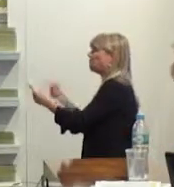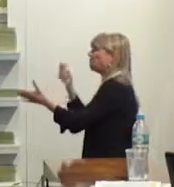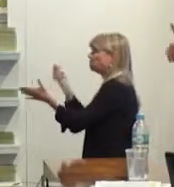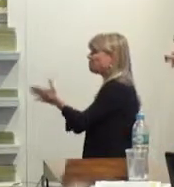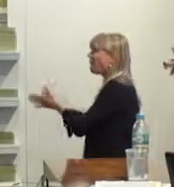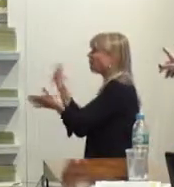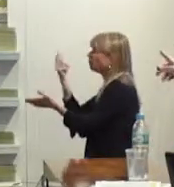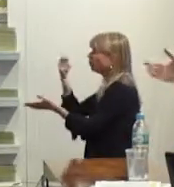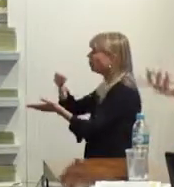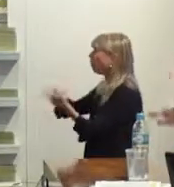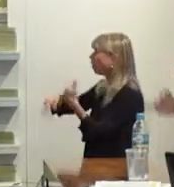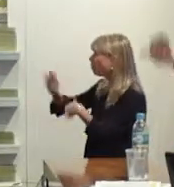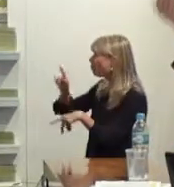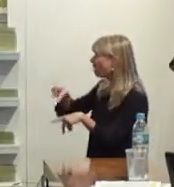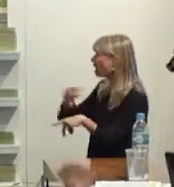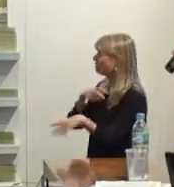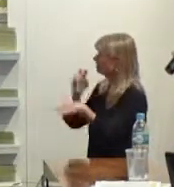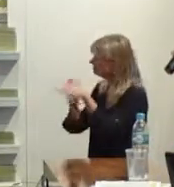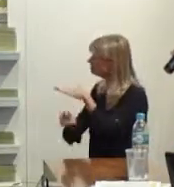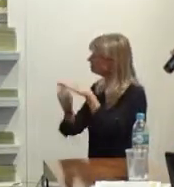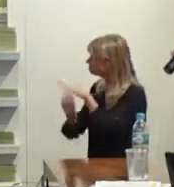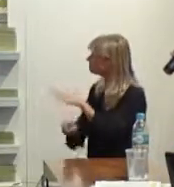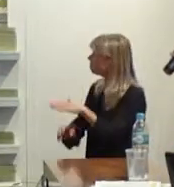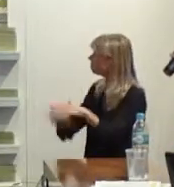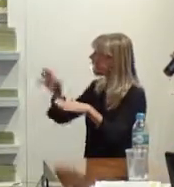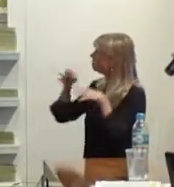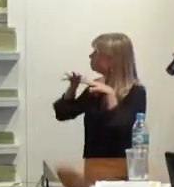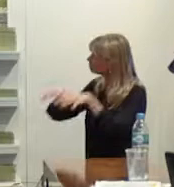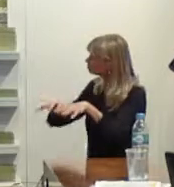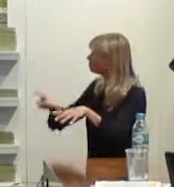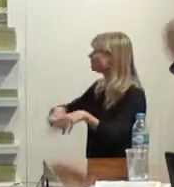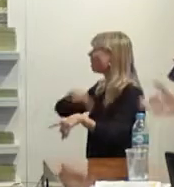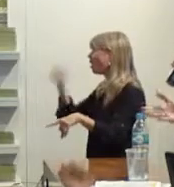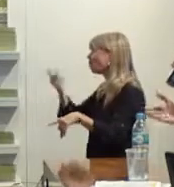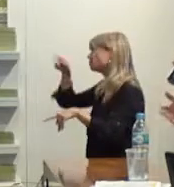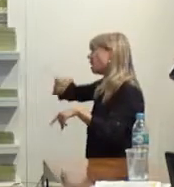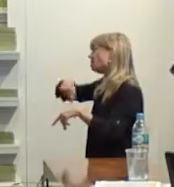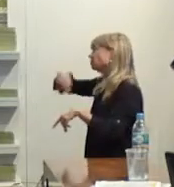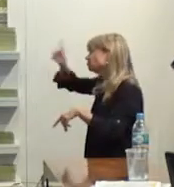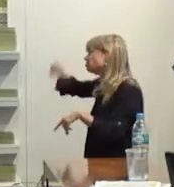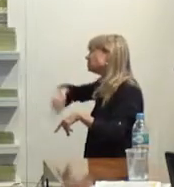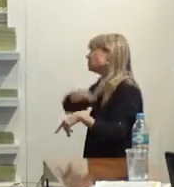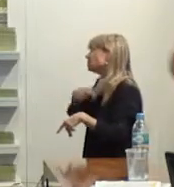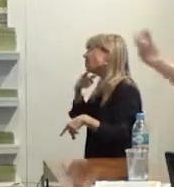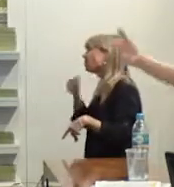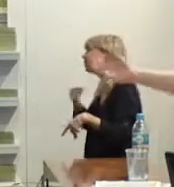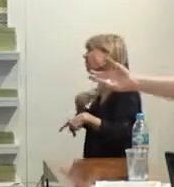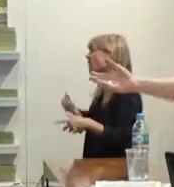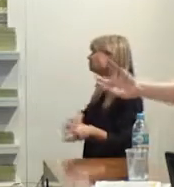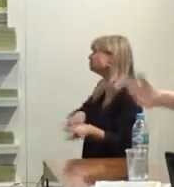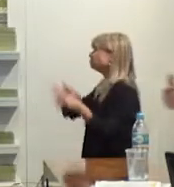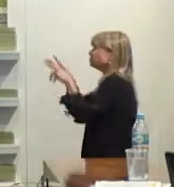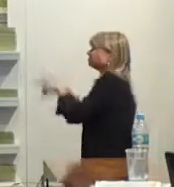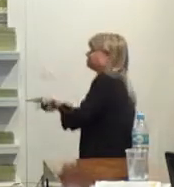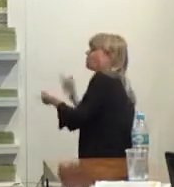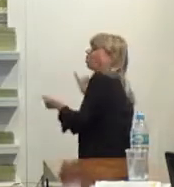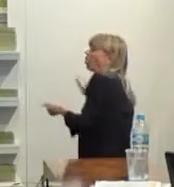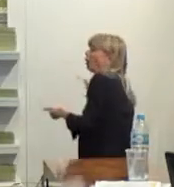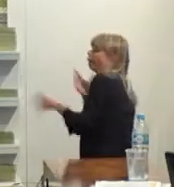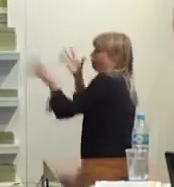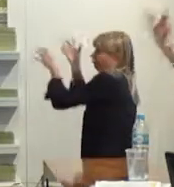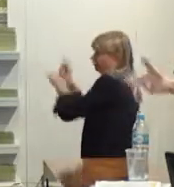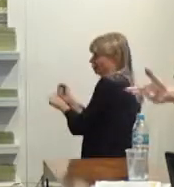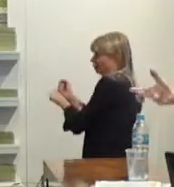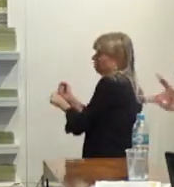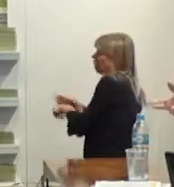subte, en las horas no pico la gente mudó al colectivo, a pesar de que tenga que esperar en la cola, a